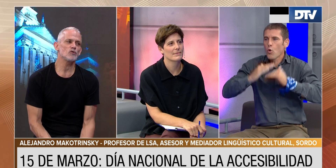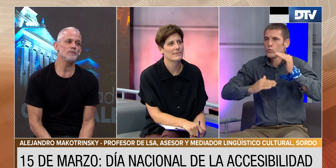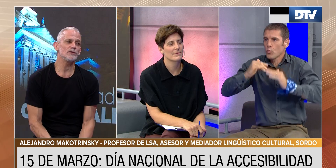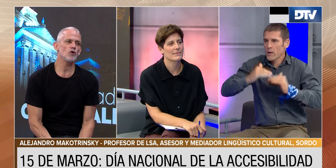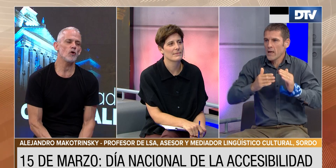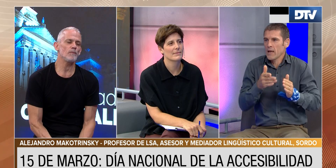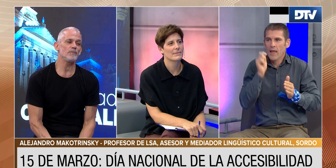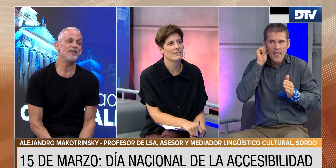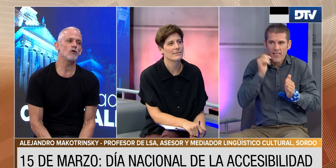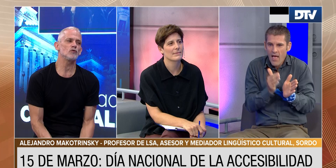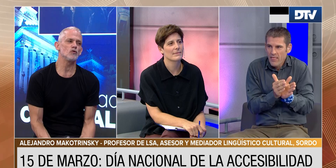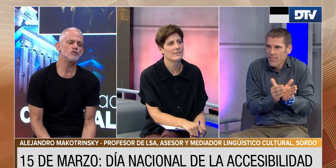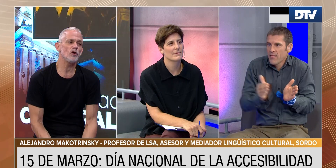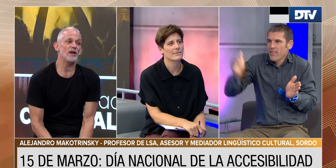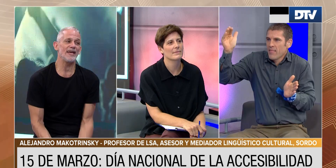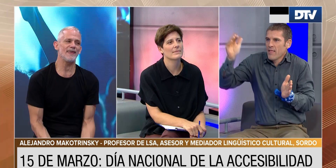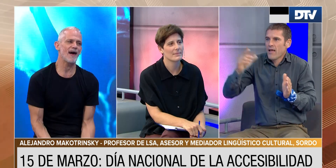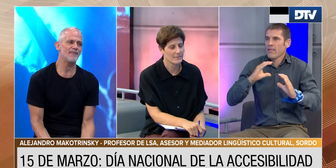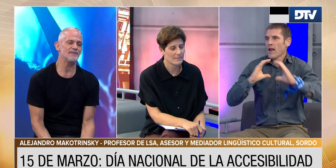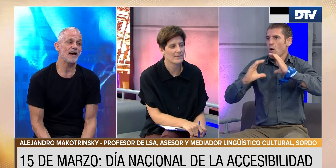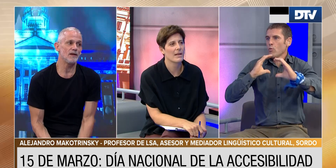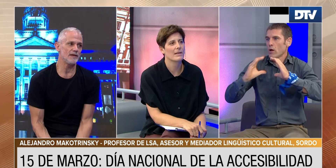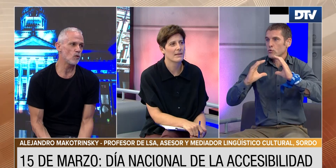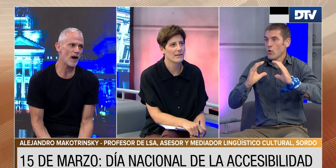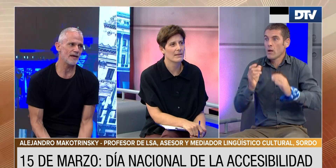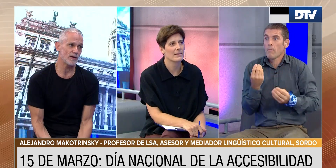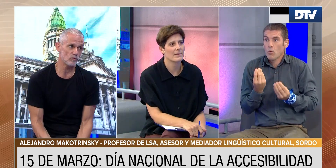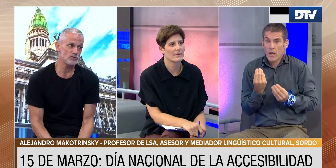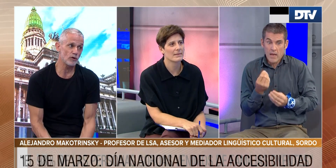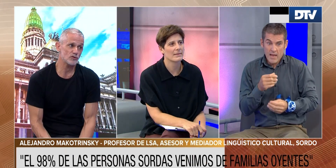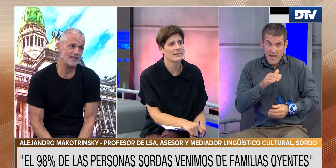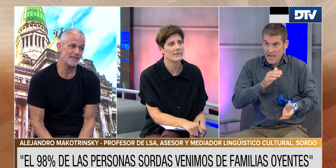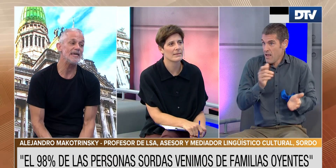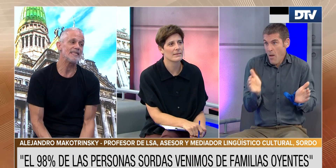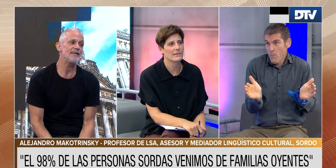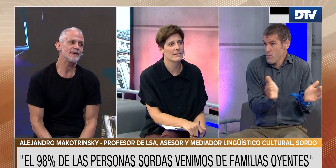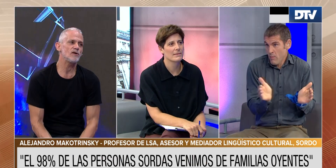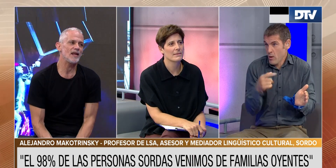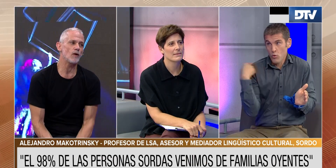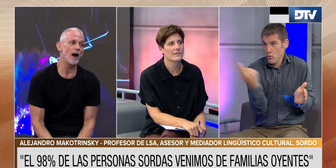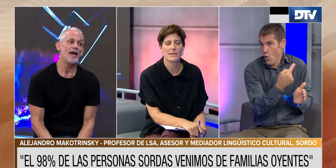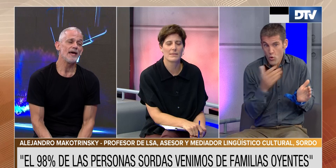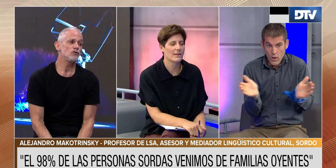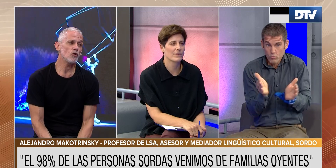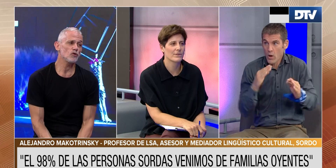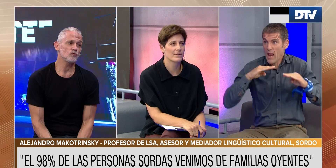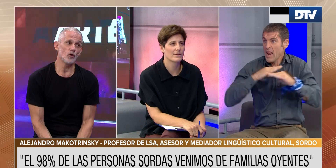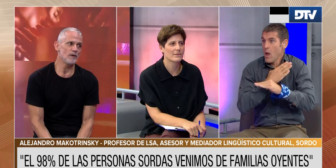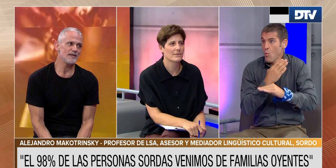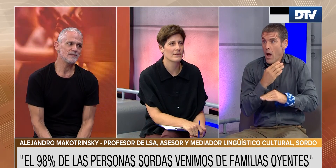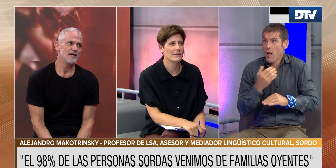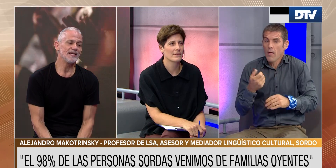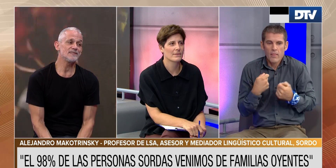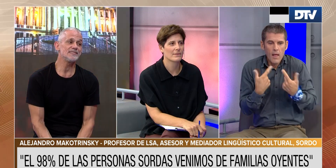tengan un conocimiento de construcción en edades iguales que un chico oyente, tienen que tener una lengua. Todos